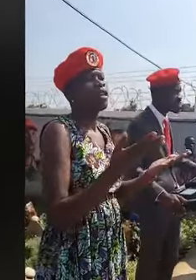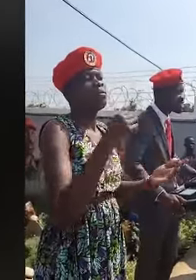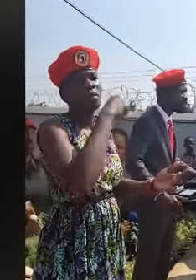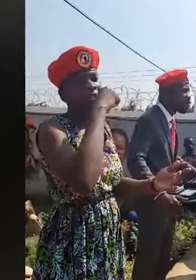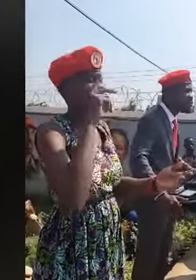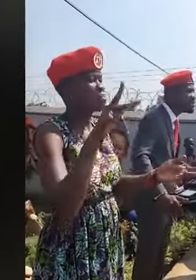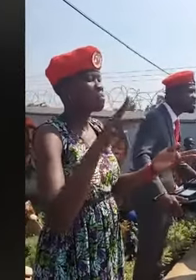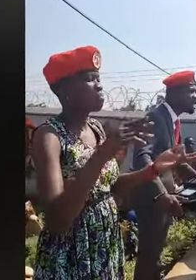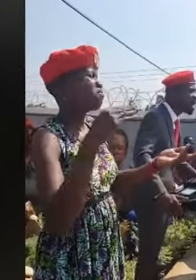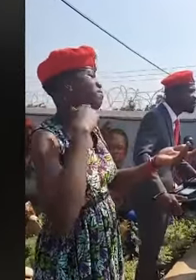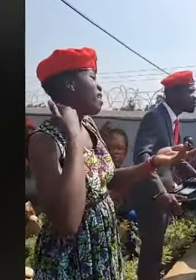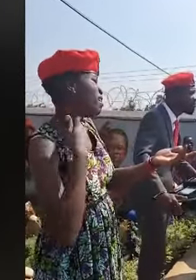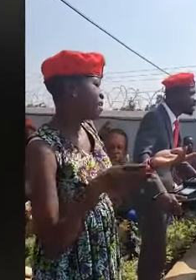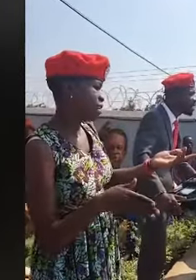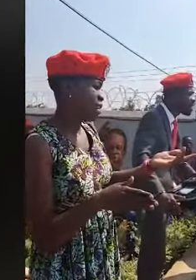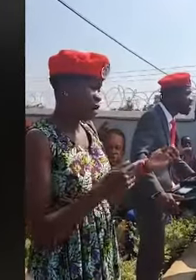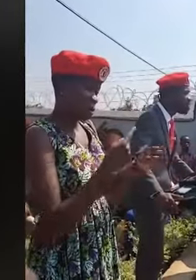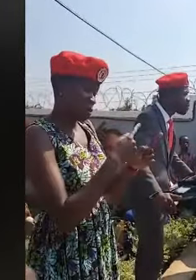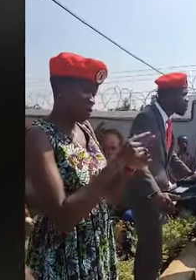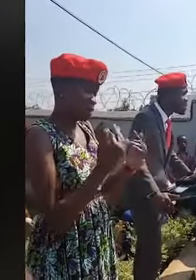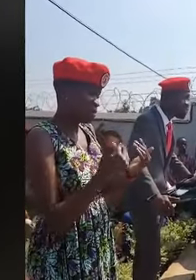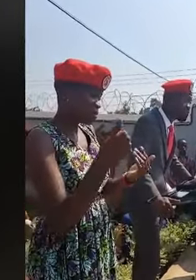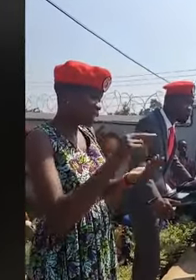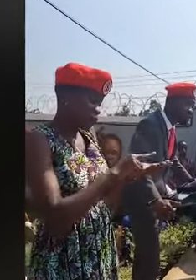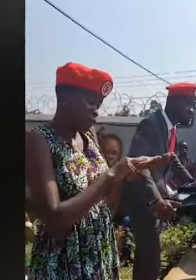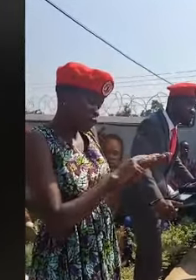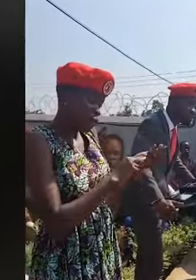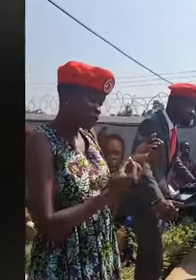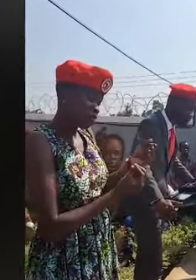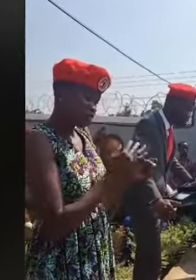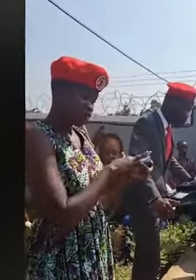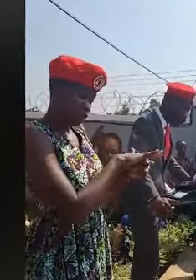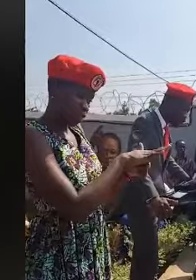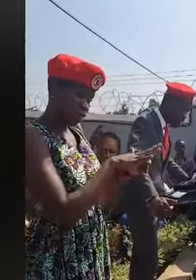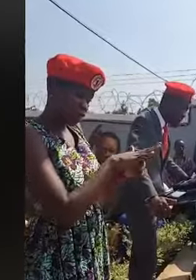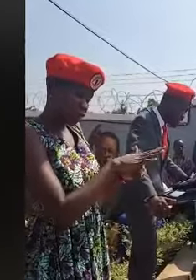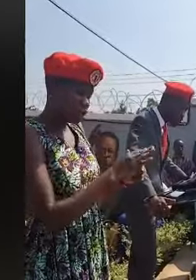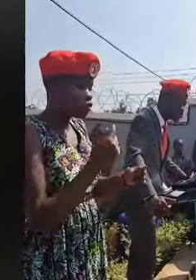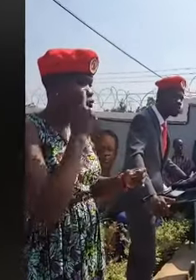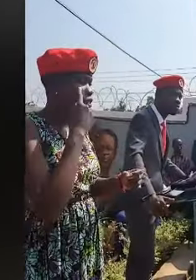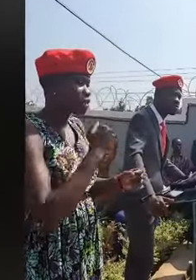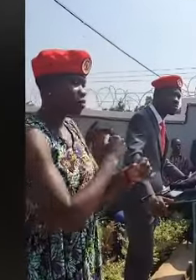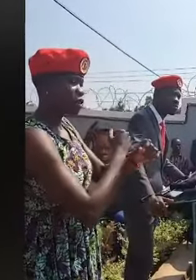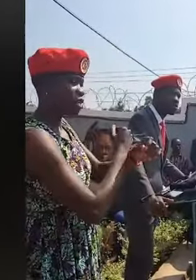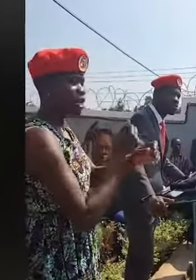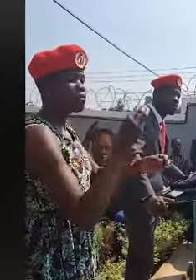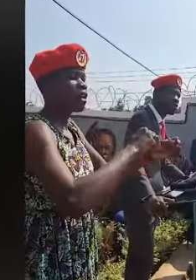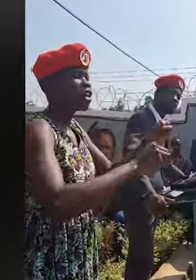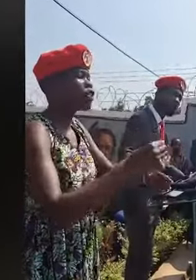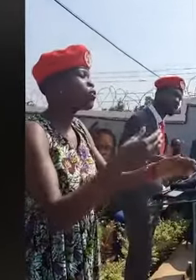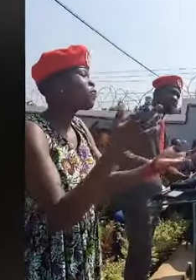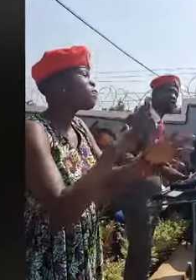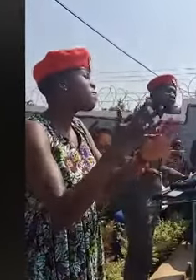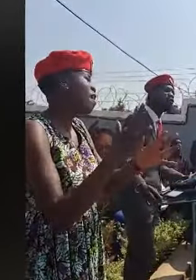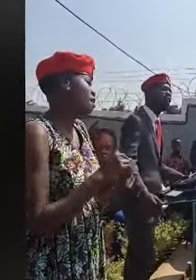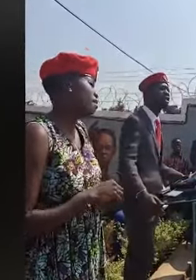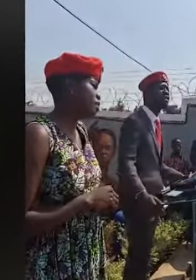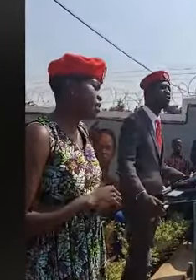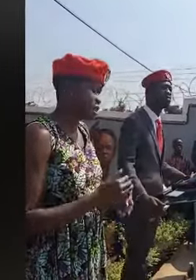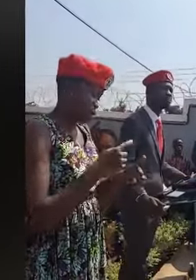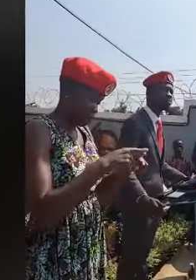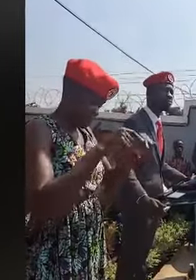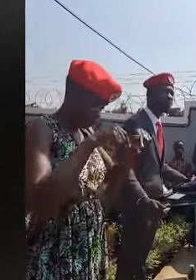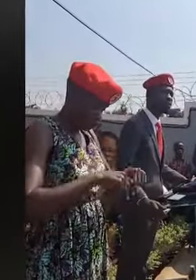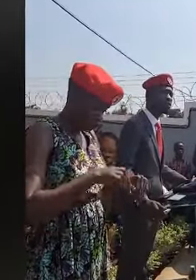corona virus okulemesa abamvuganya okulemesa abalwanyizi b'eddembe okutuuka mu bantu tujogerera olunaku